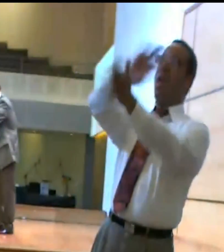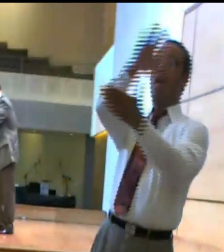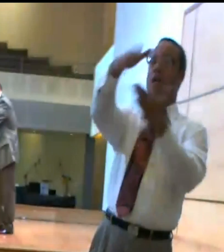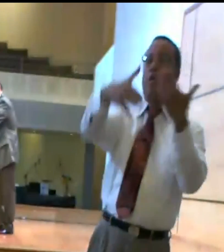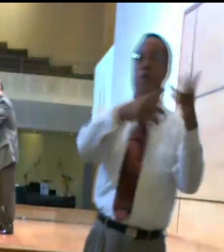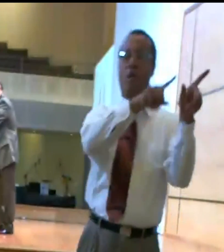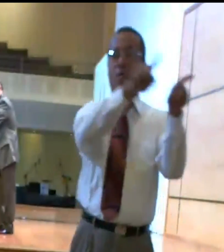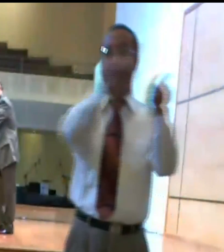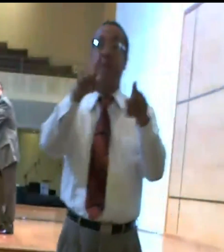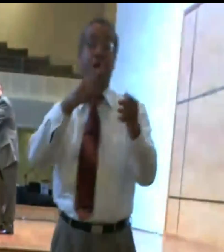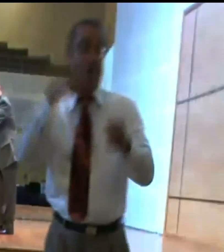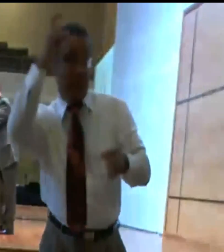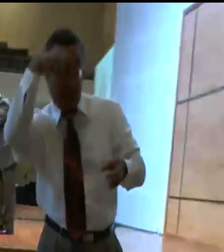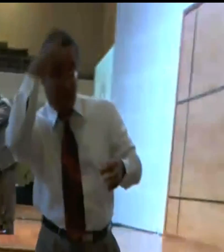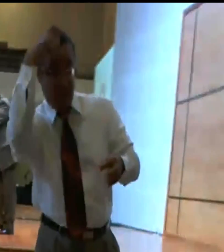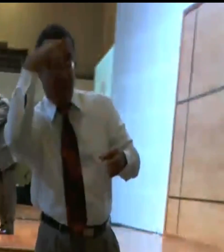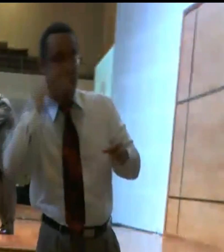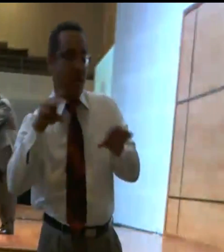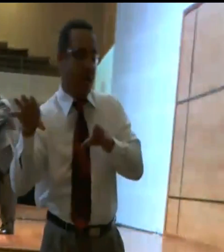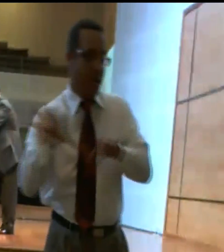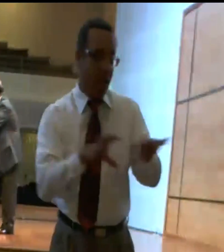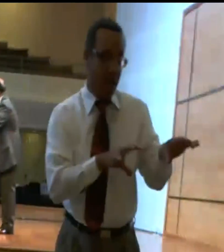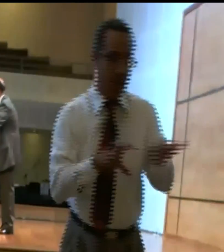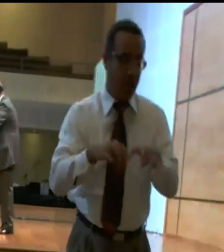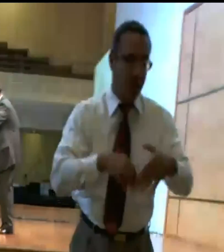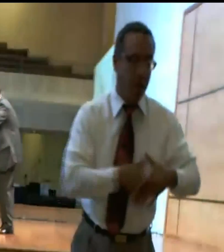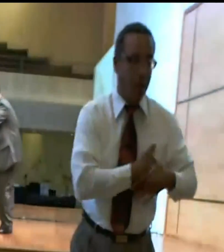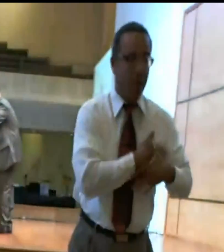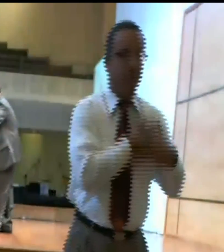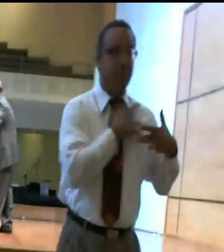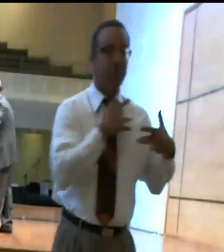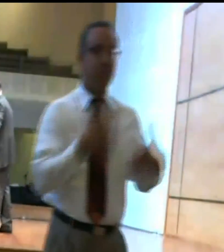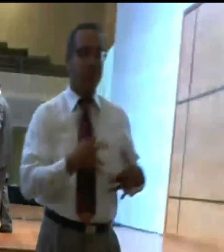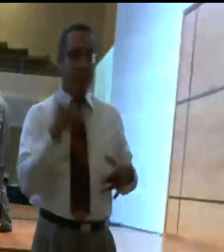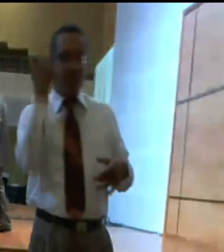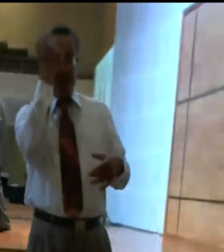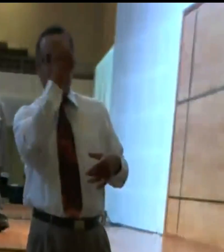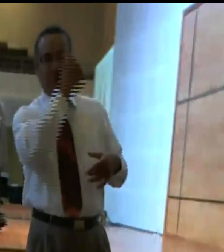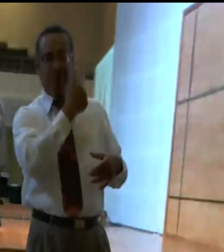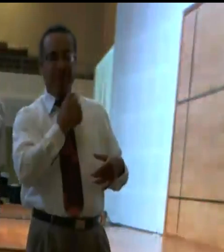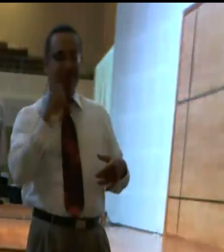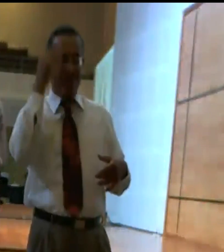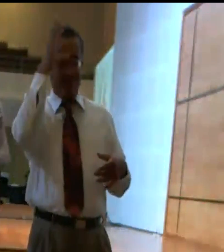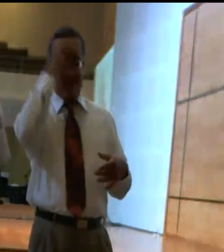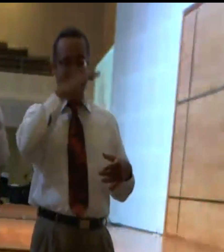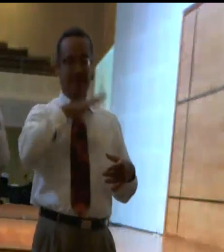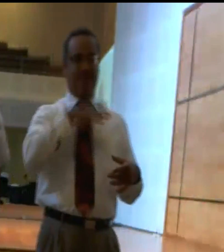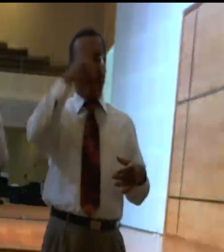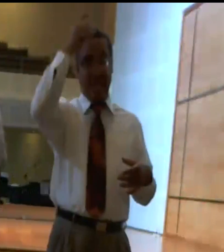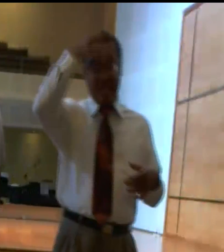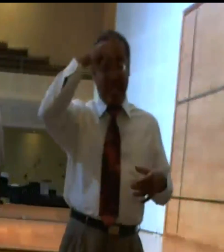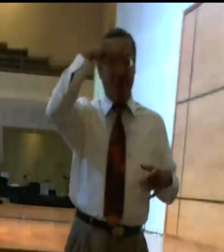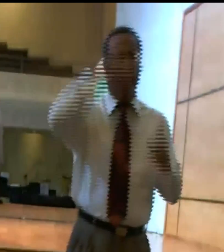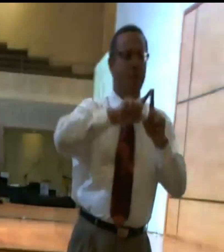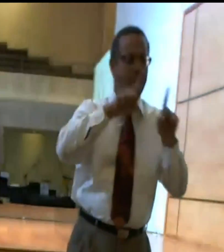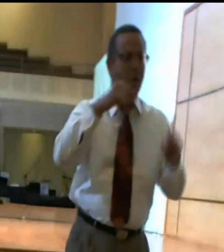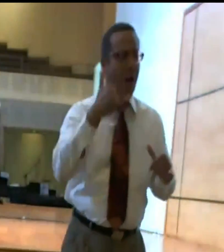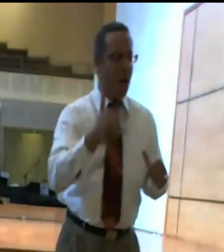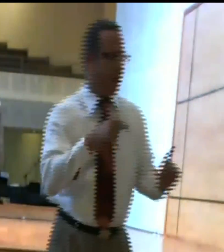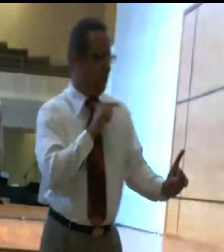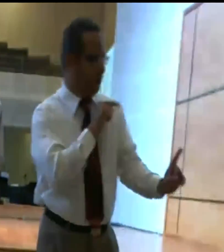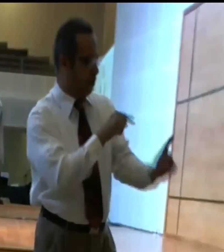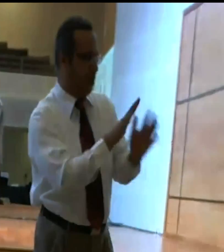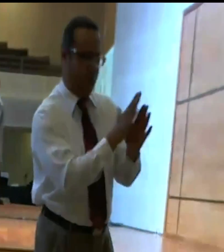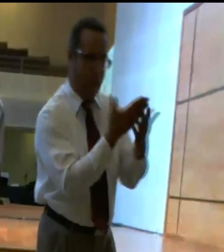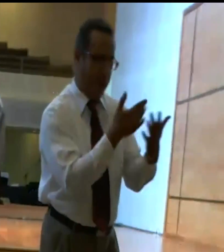Eso es lo que la verdadera sabiduría produce en el corazón y en la cara del hombre sabio. Pero ahora Salomón quiere